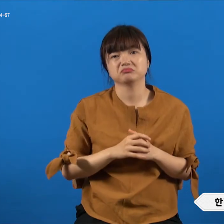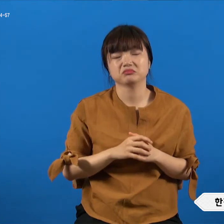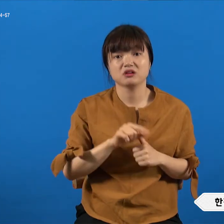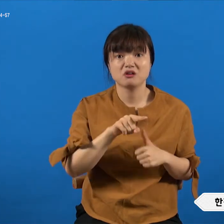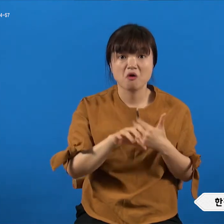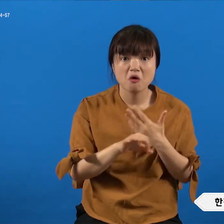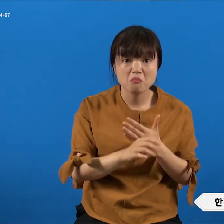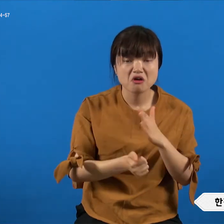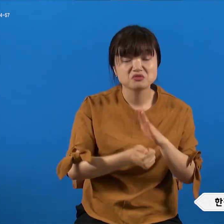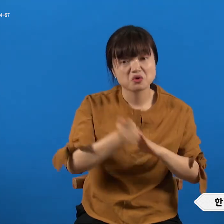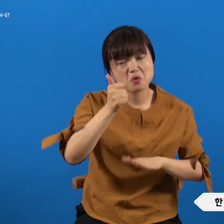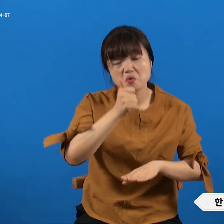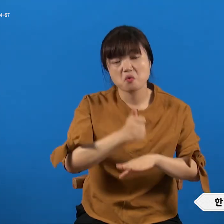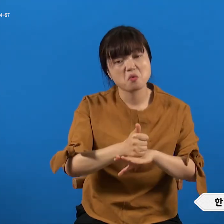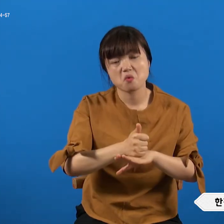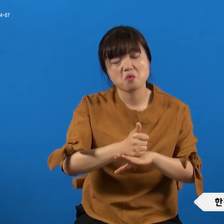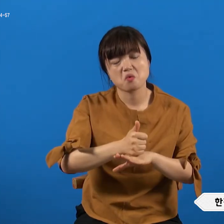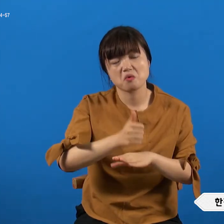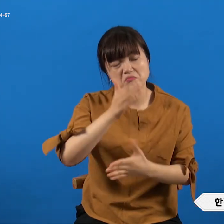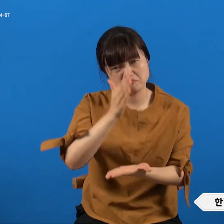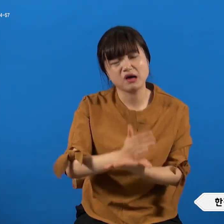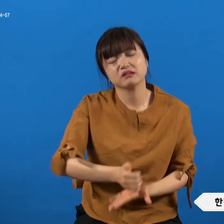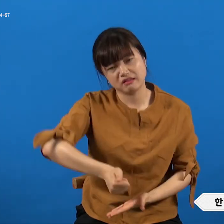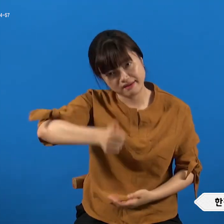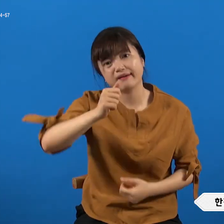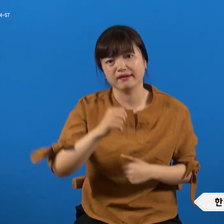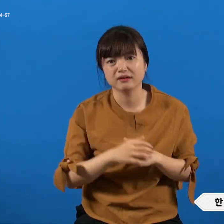그러려면 성공 안 하는 것이 100번 낫습니다.